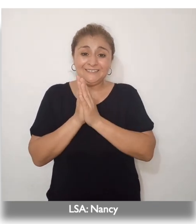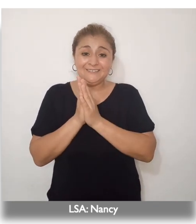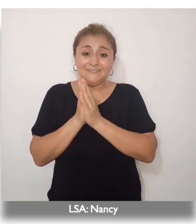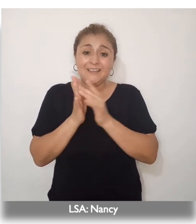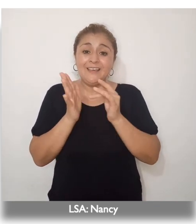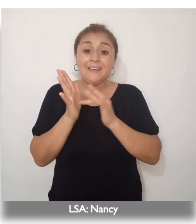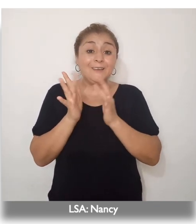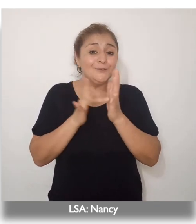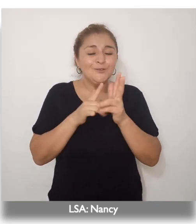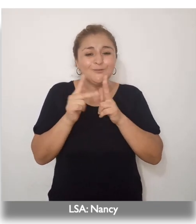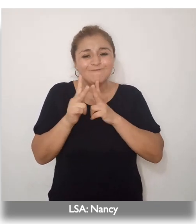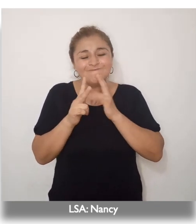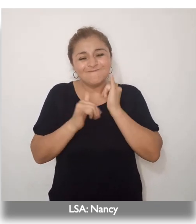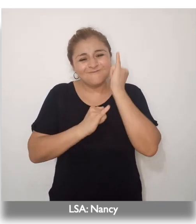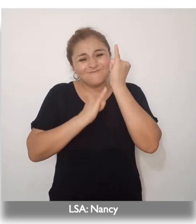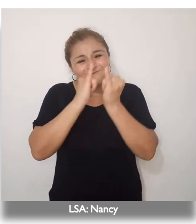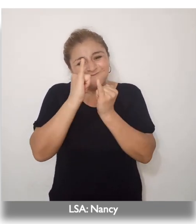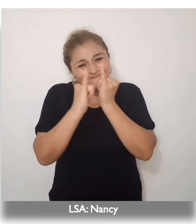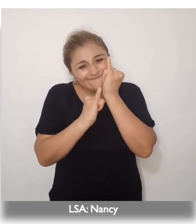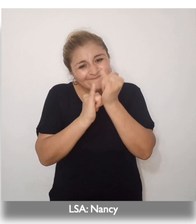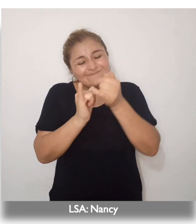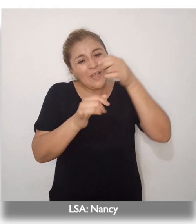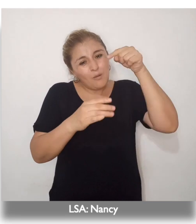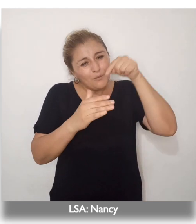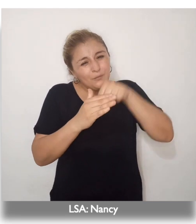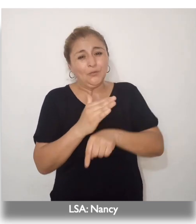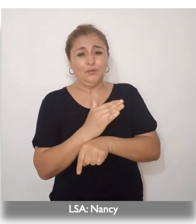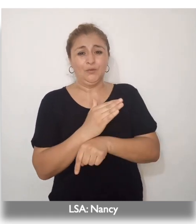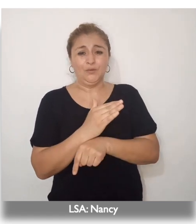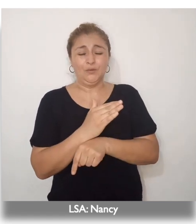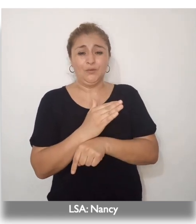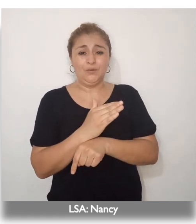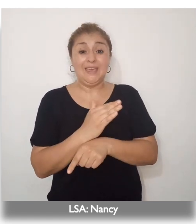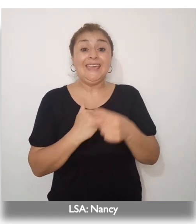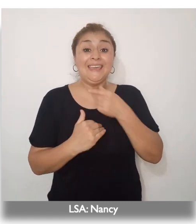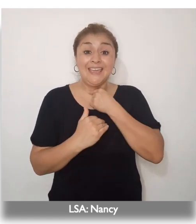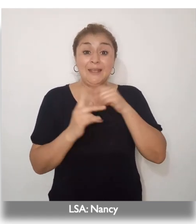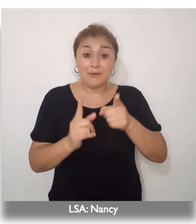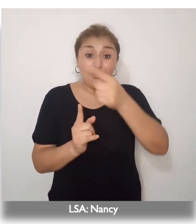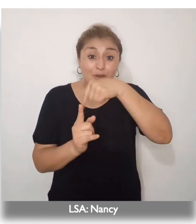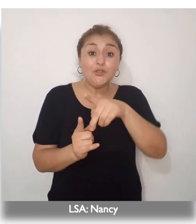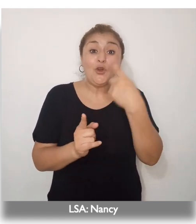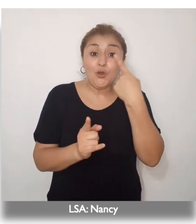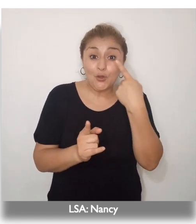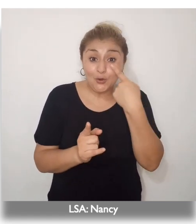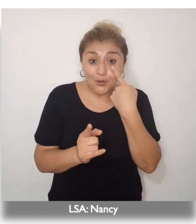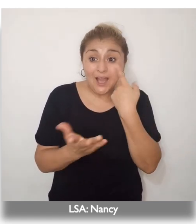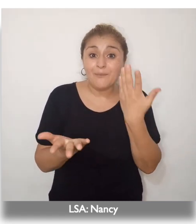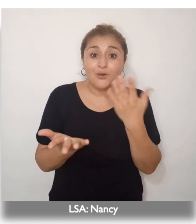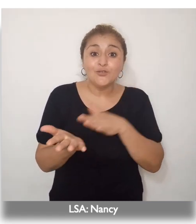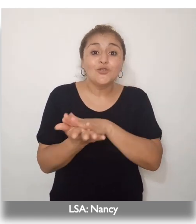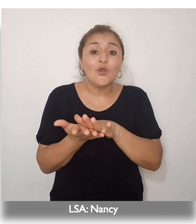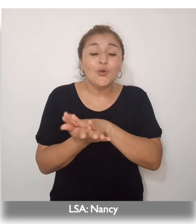bolsa pero ahora sí quiere que él veamos lo que pasó con este